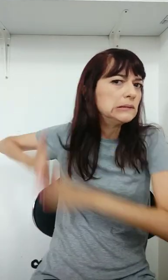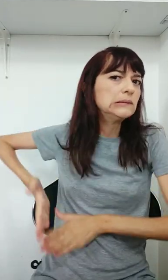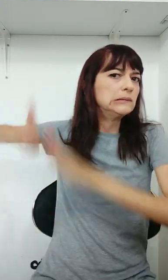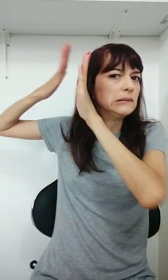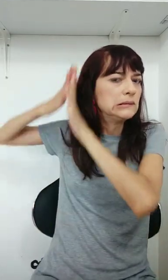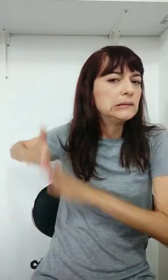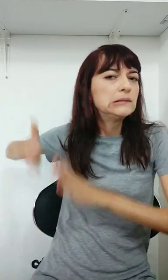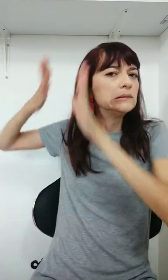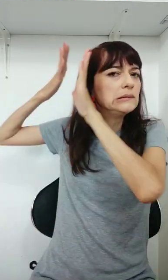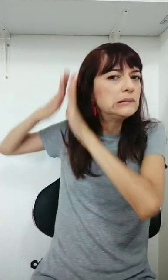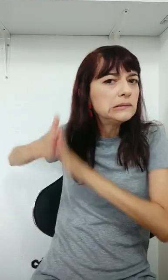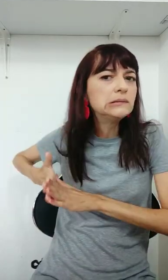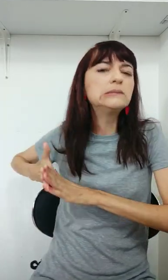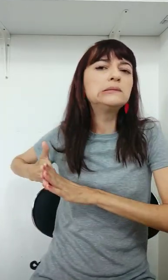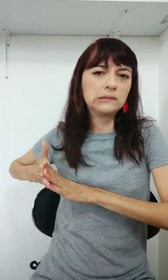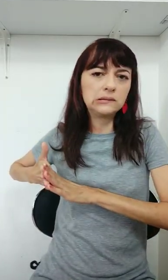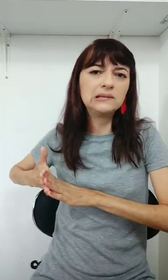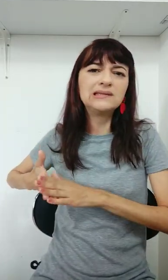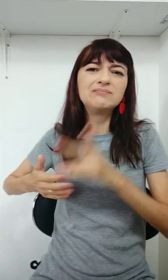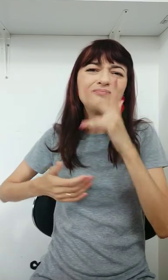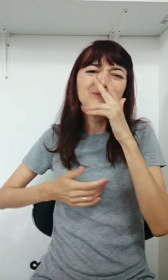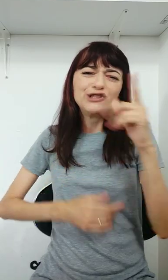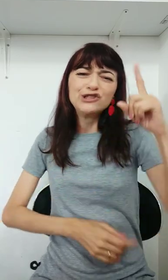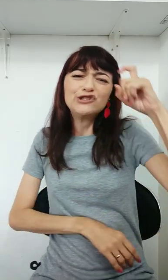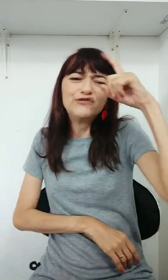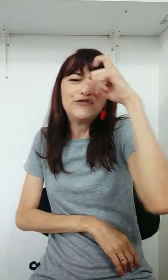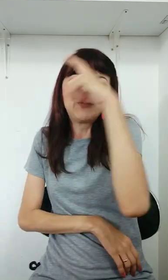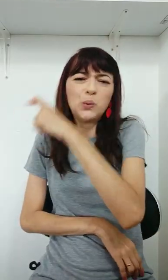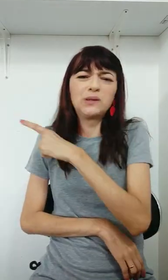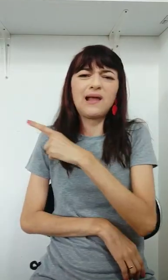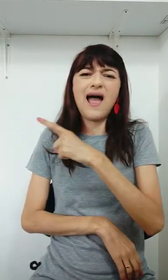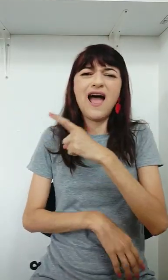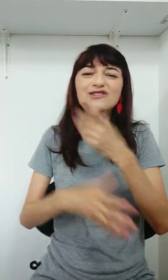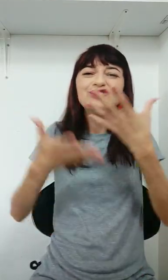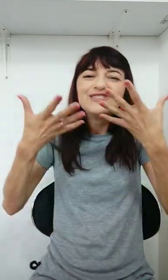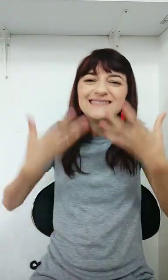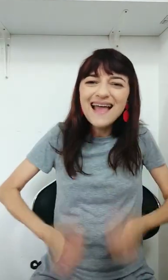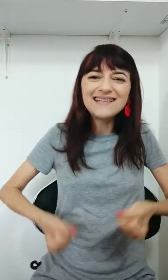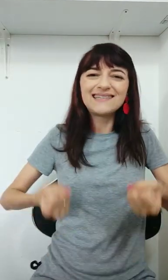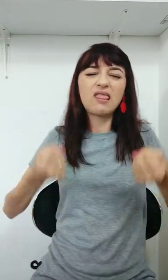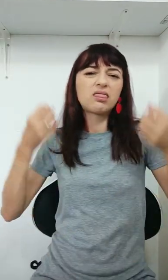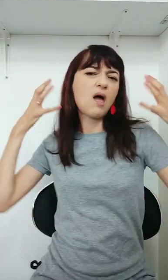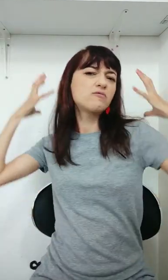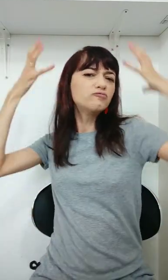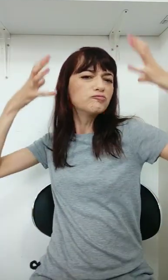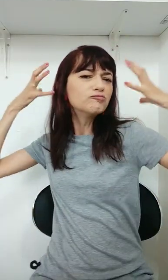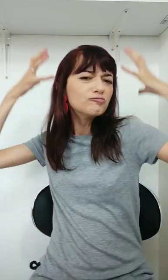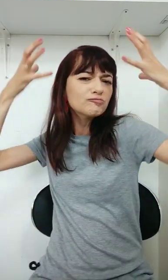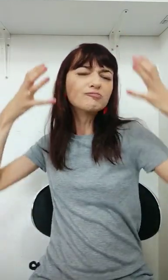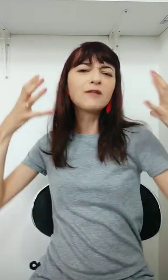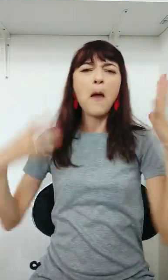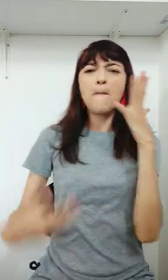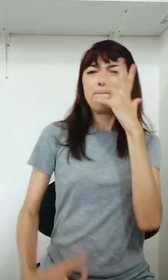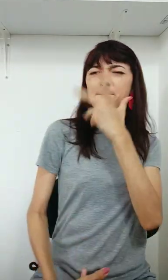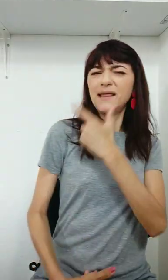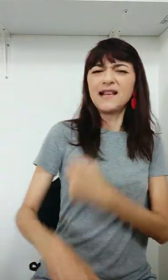então as pessoas sempre alisavam ali os cabelos, né? Tinham dificuldade de aceitação na sociedade se ela tivesse aquele cabelo